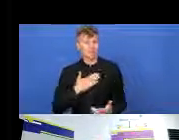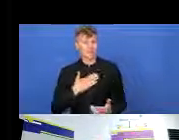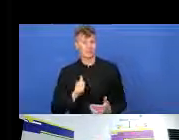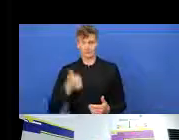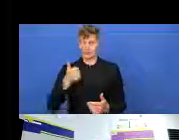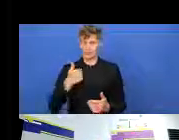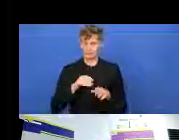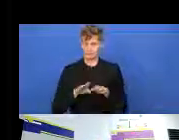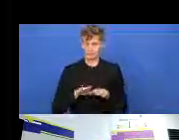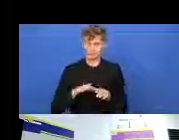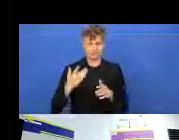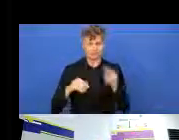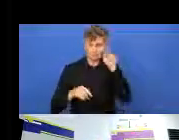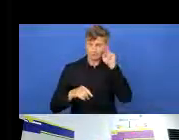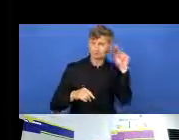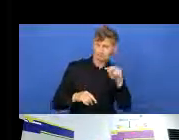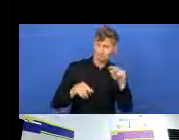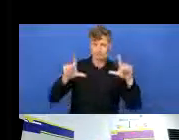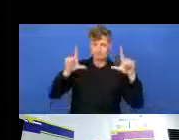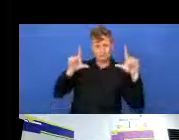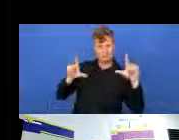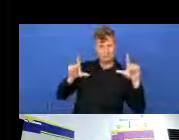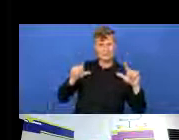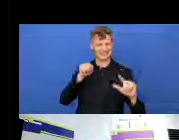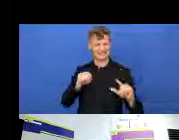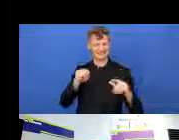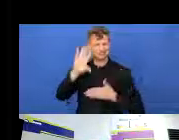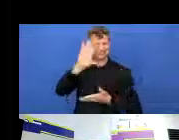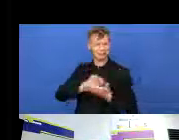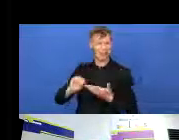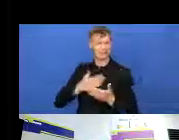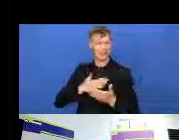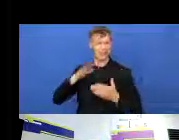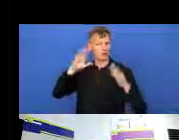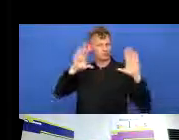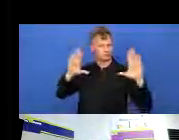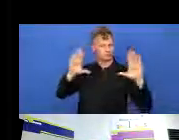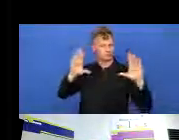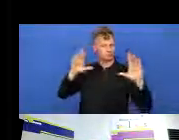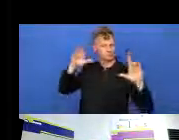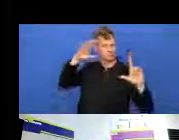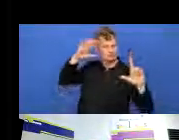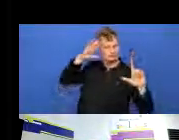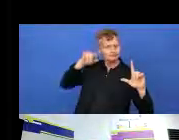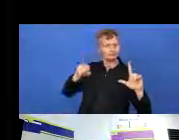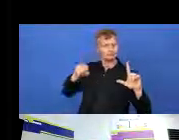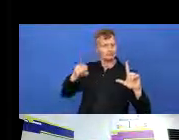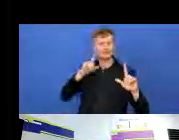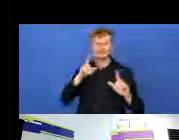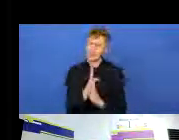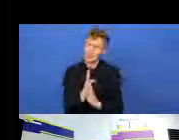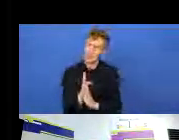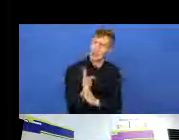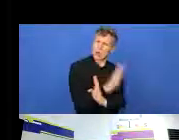à réaliser l'inclusion dès la petite enfance. Ces personnes sont invitées à saisir les nombreuses occasions